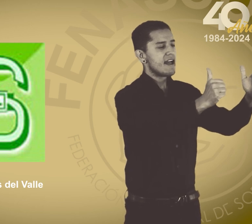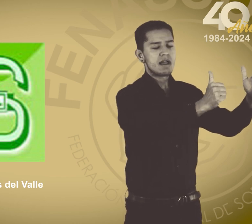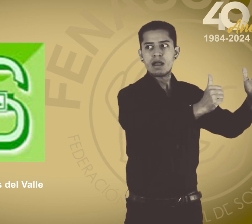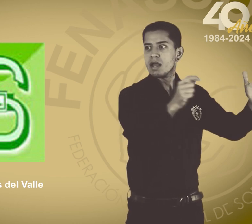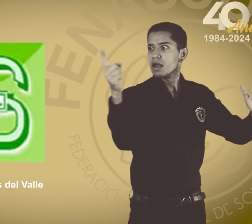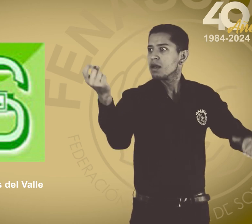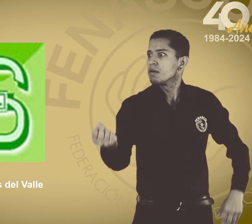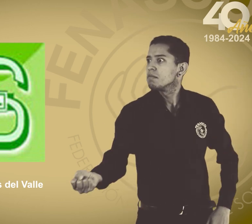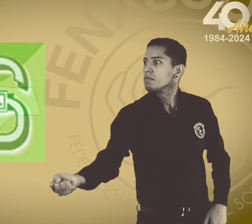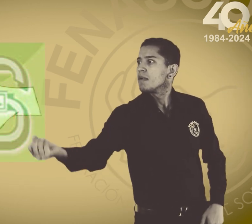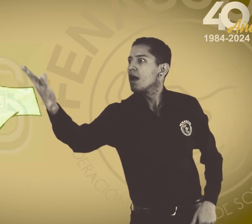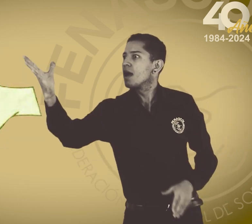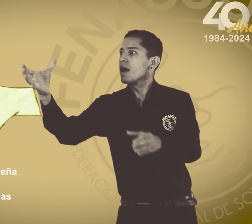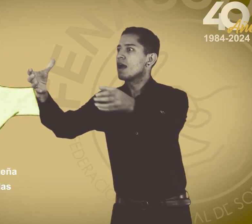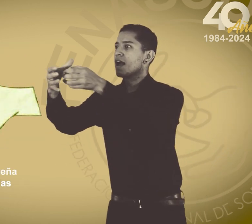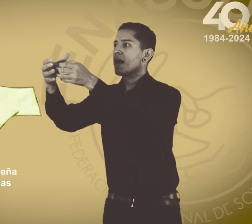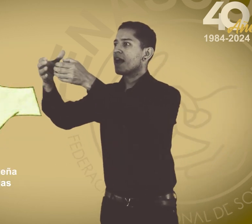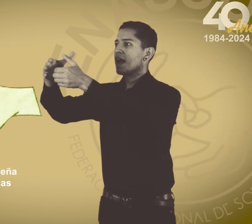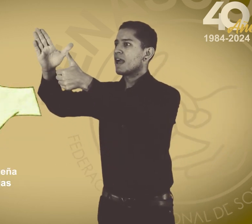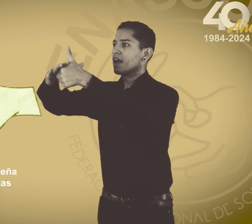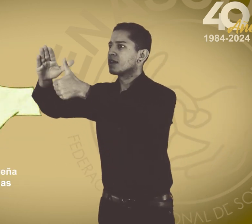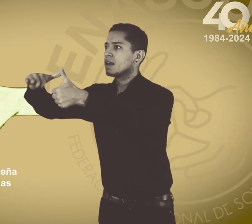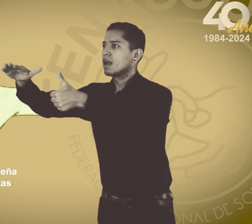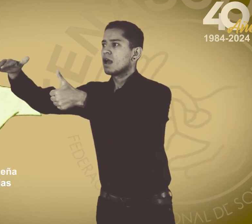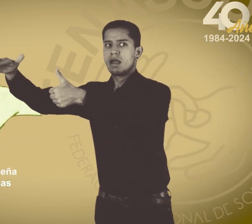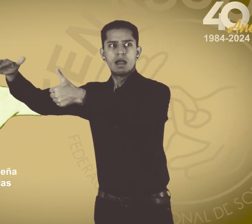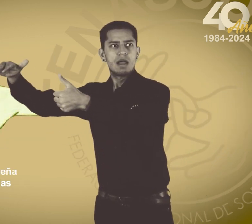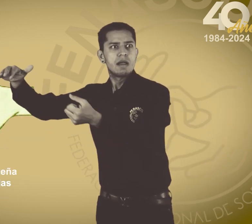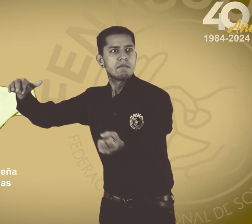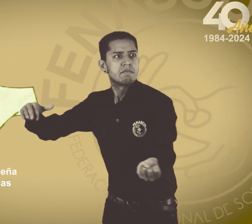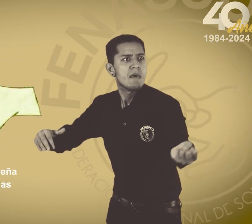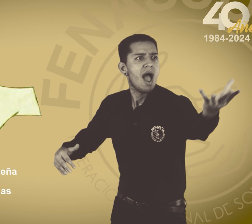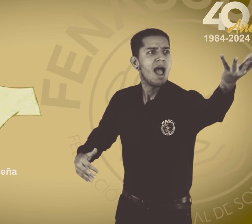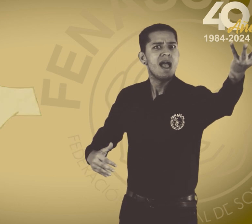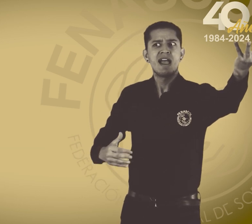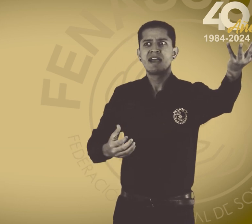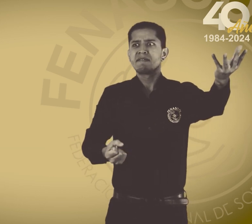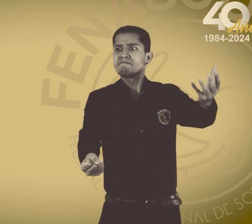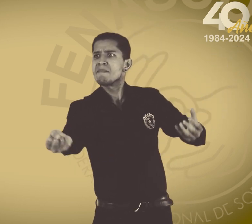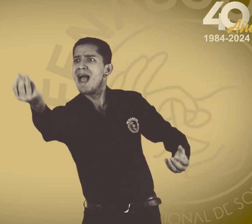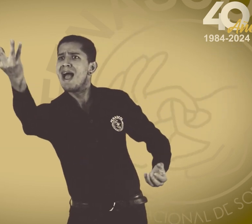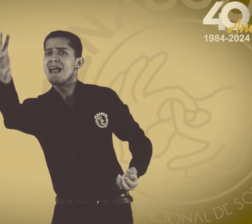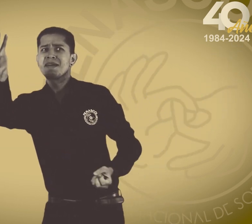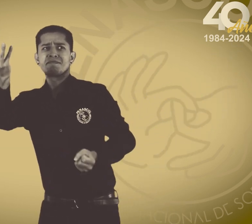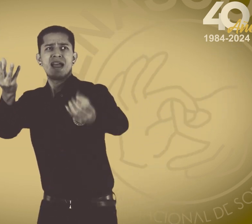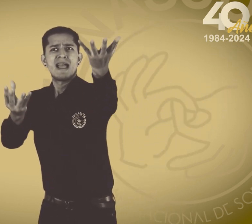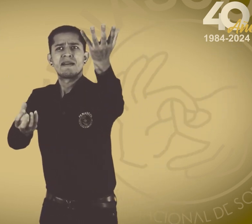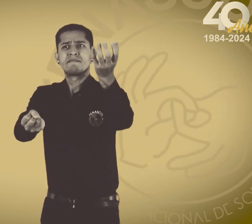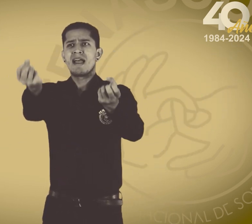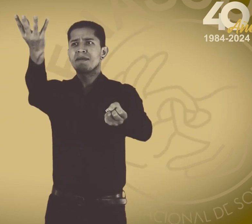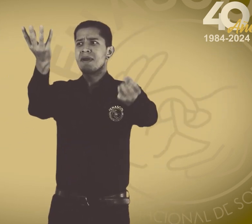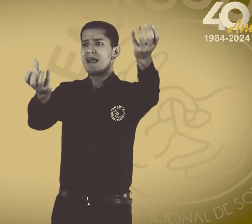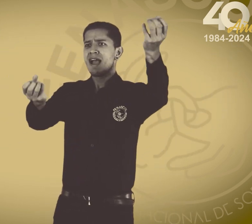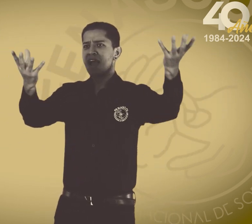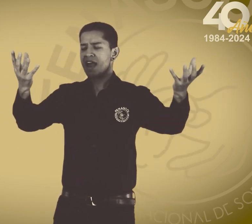Y allí a Sanso, y otra, y otra, y otra, y otra más.